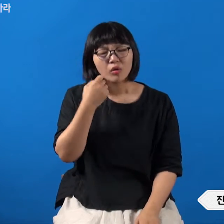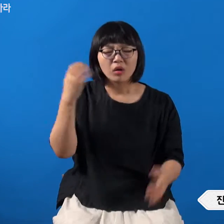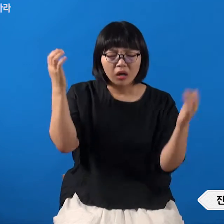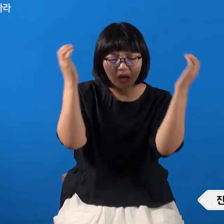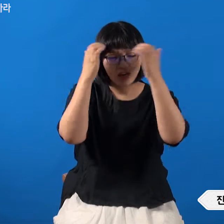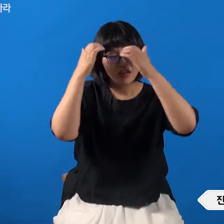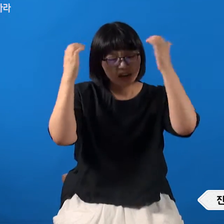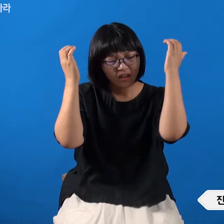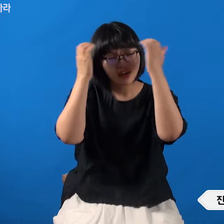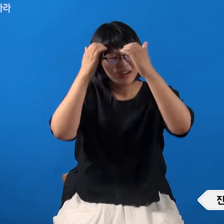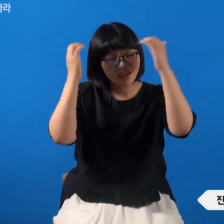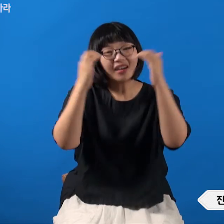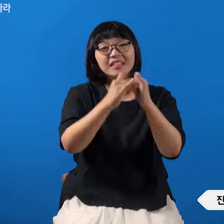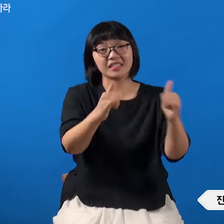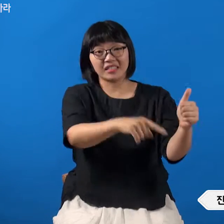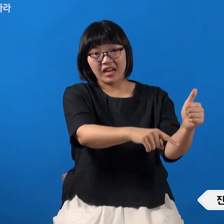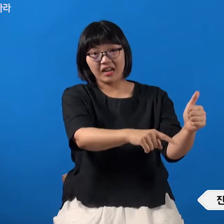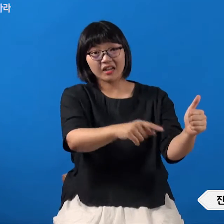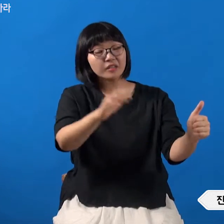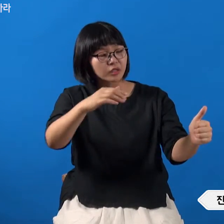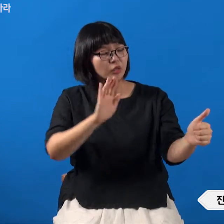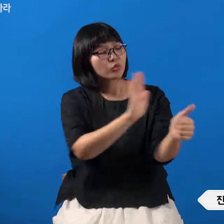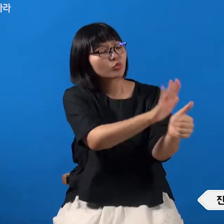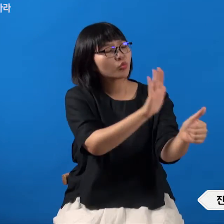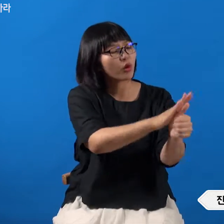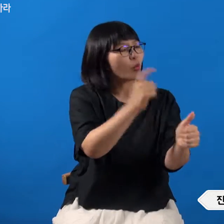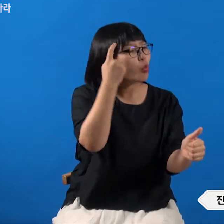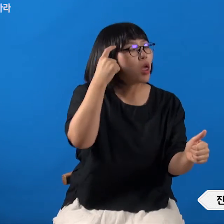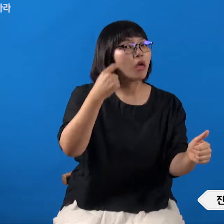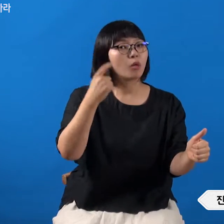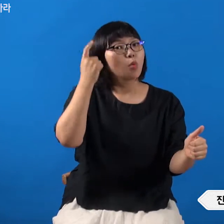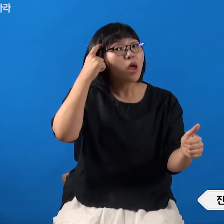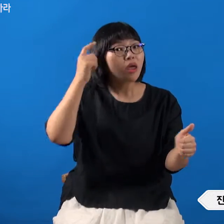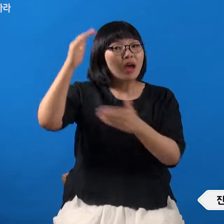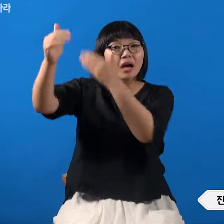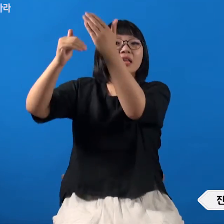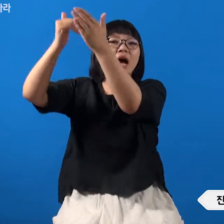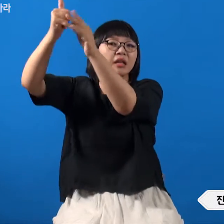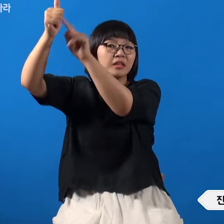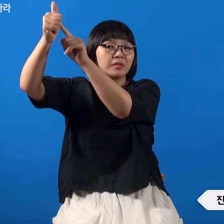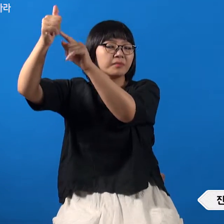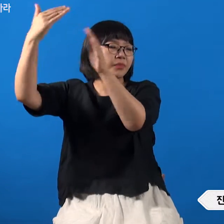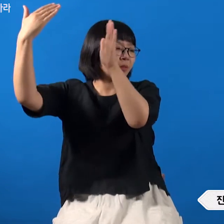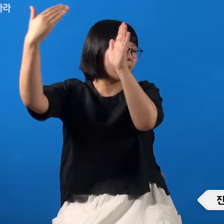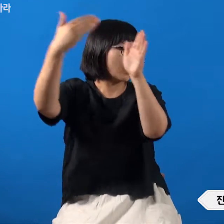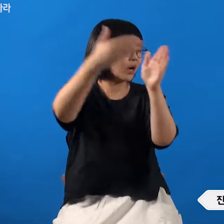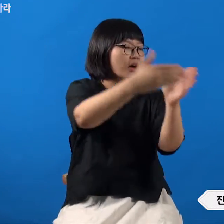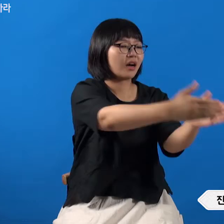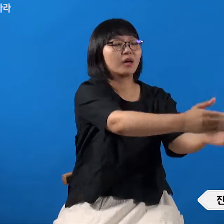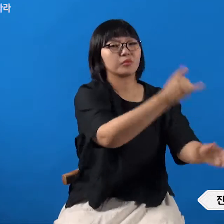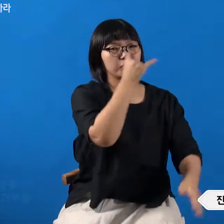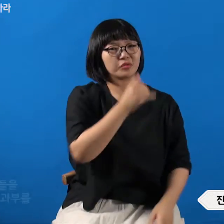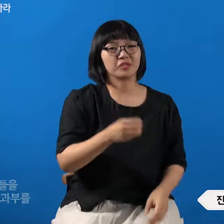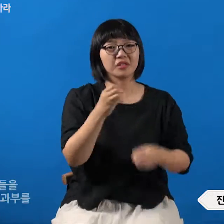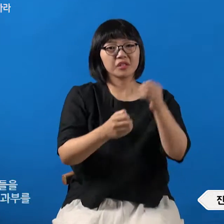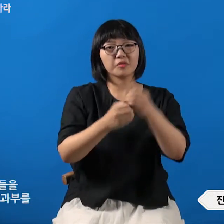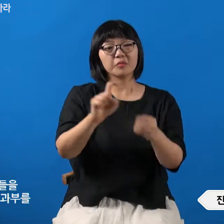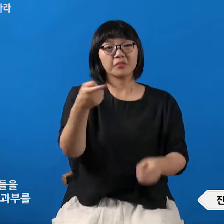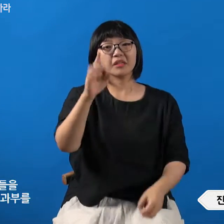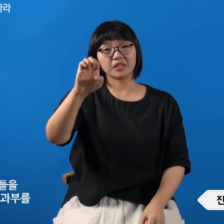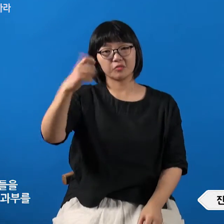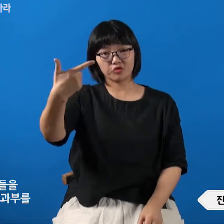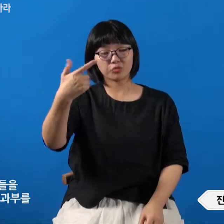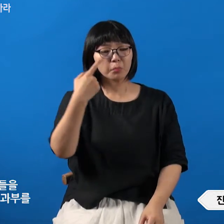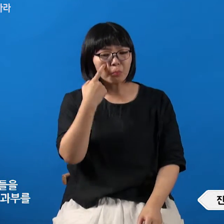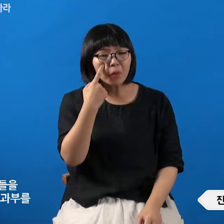마음이 그들을 향하고 있기 때문이라고 성경은 말씀하십니다. 시편 146편을 보십시오.